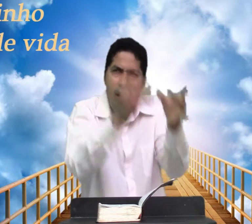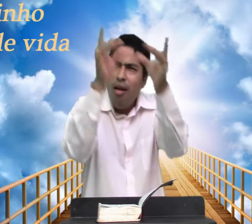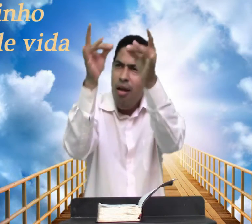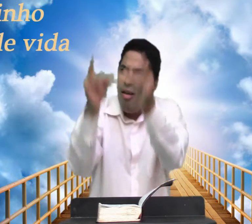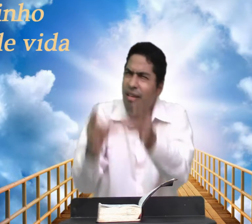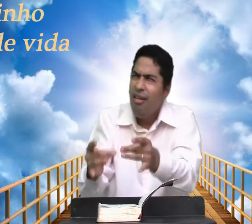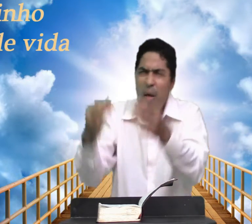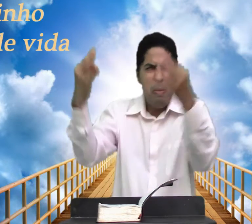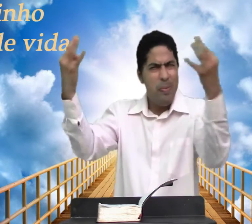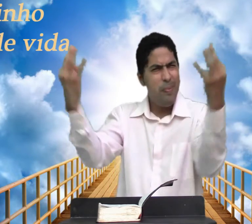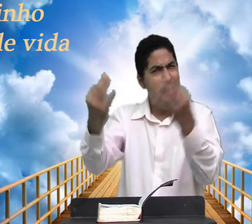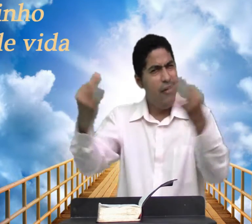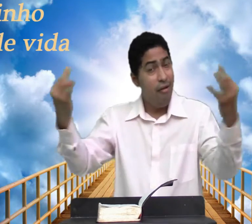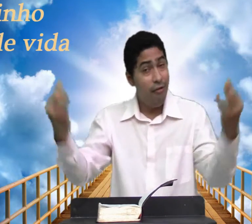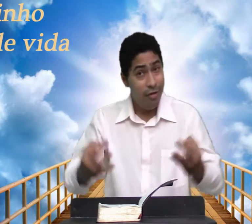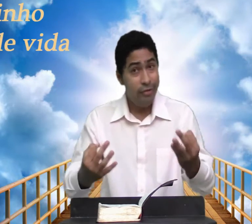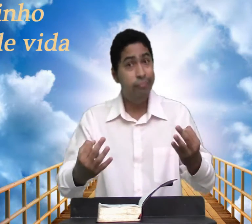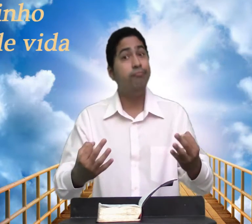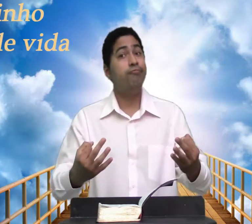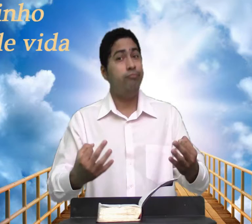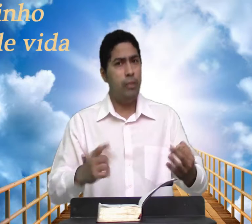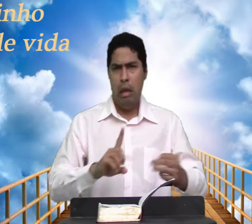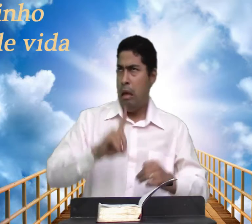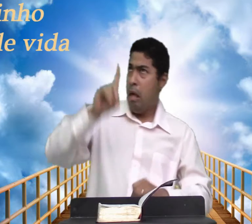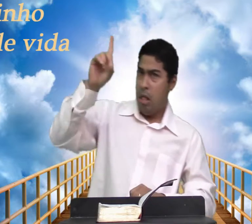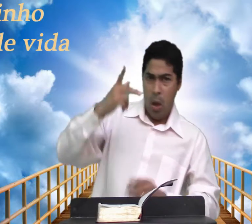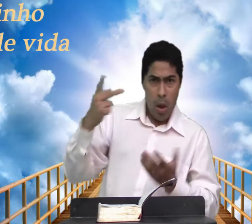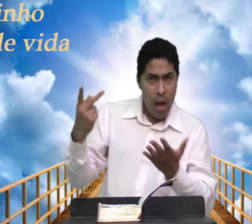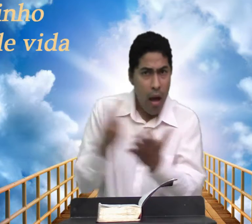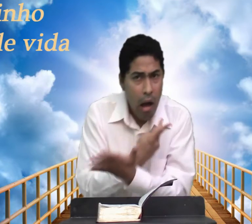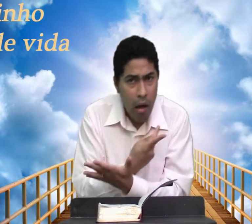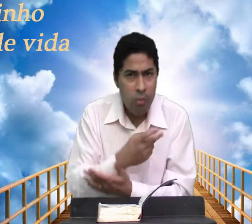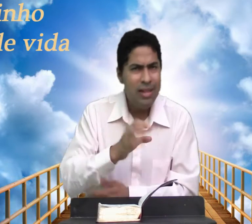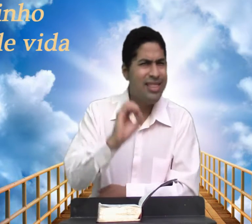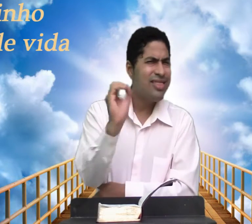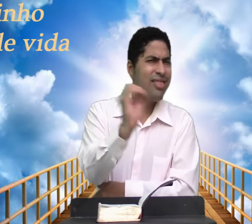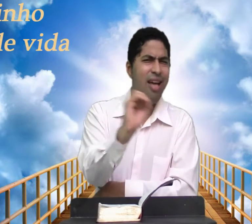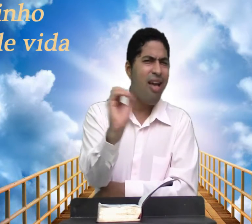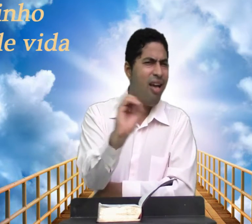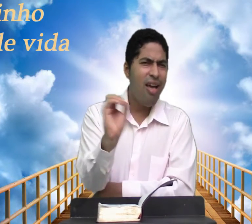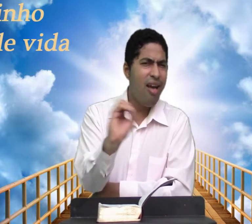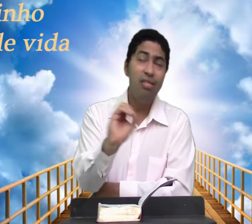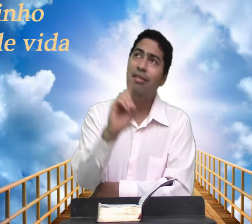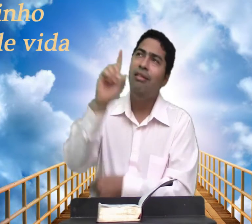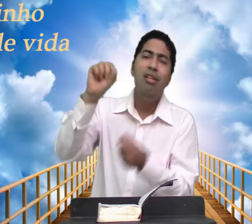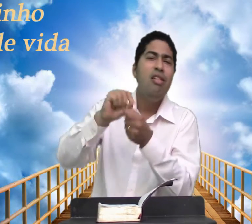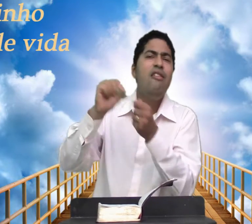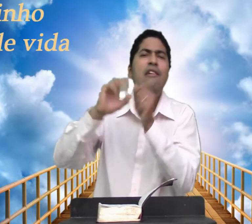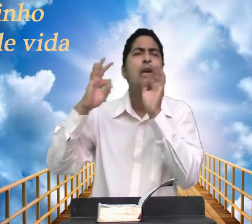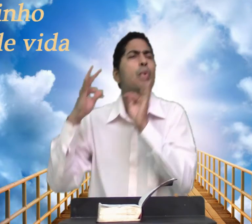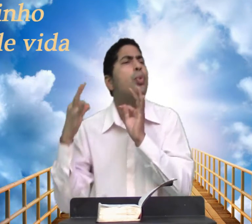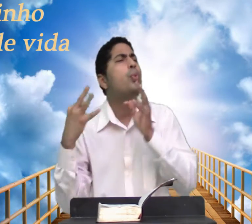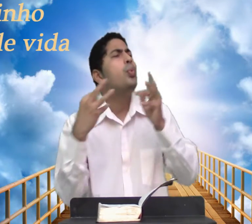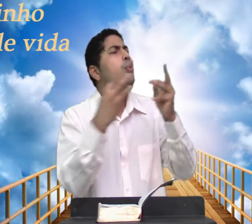e perfeita. Deus ele não cometeu nenhum erro em sua criação, porque tudo que ele fez foi